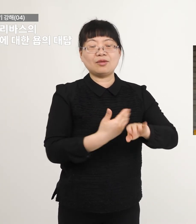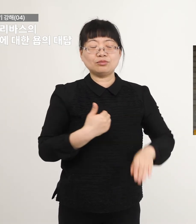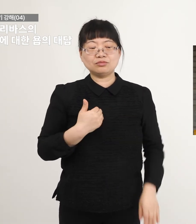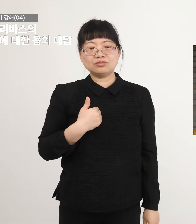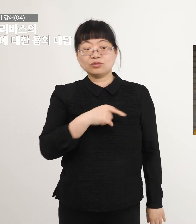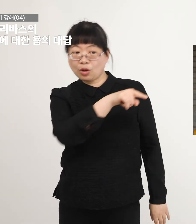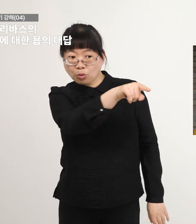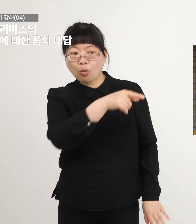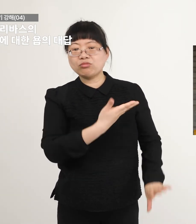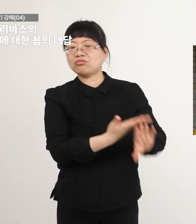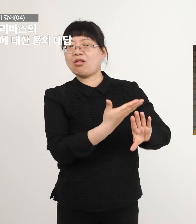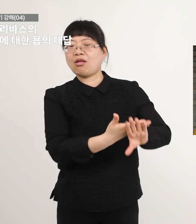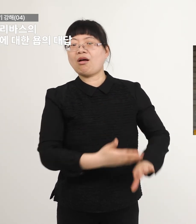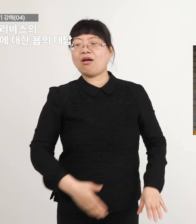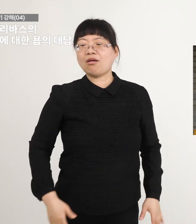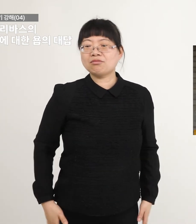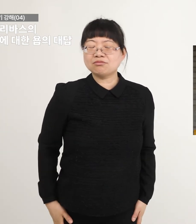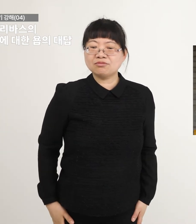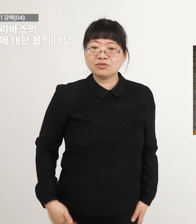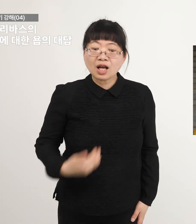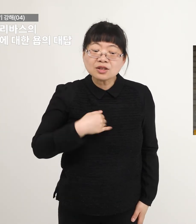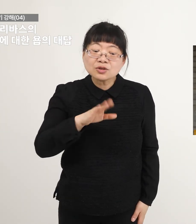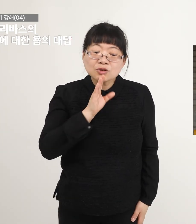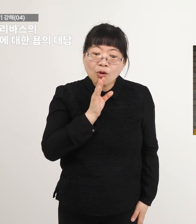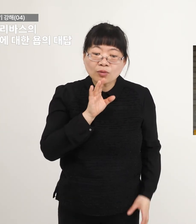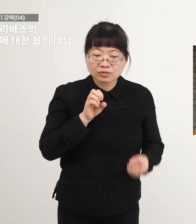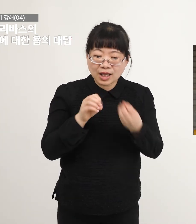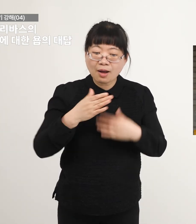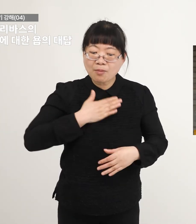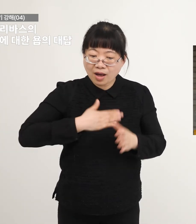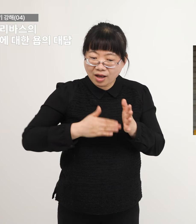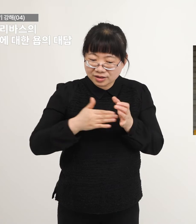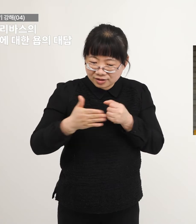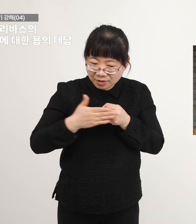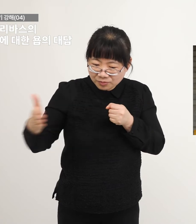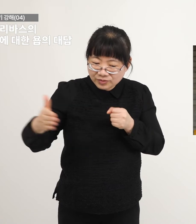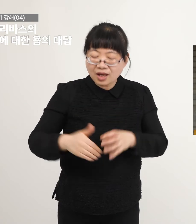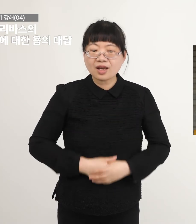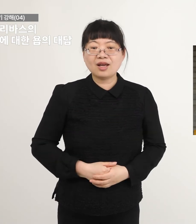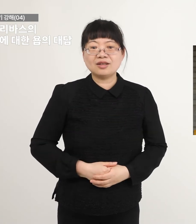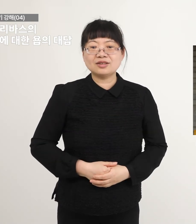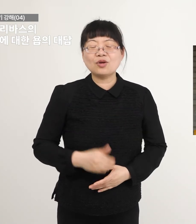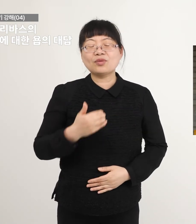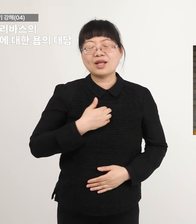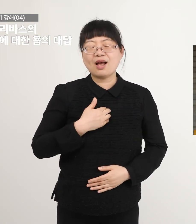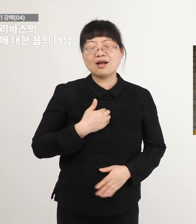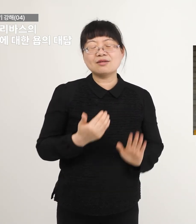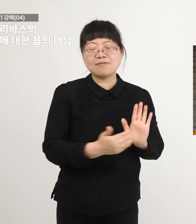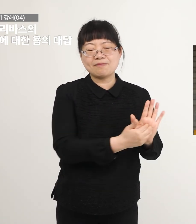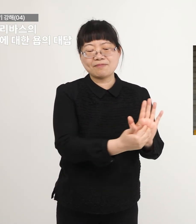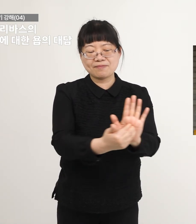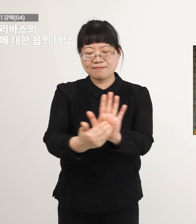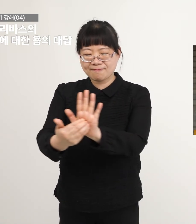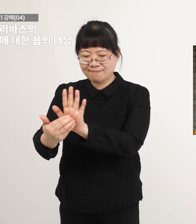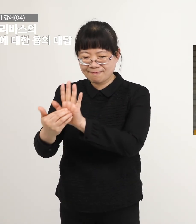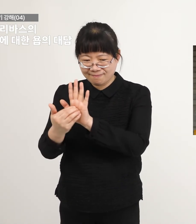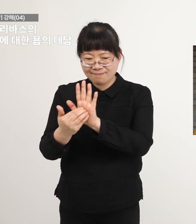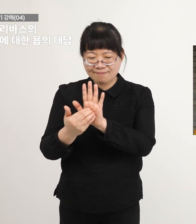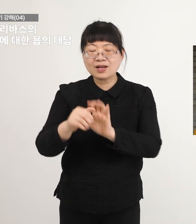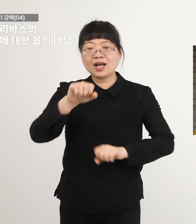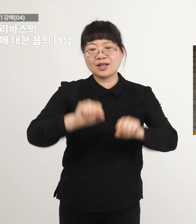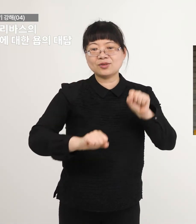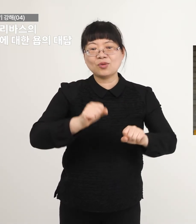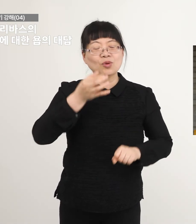너하고 다르다라는 어쩌면 자기 방어 기제가 작동이 된 겁니다.